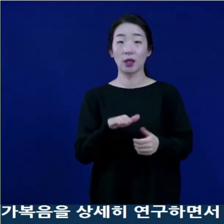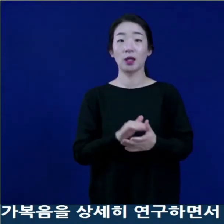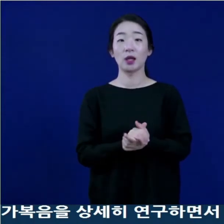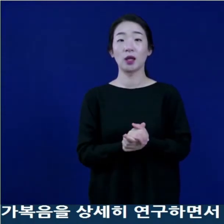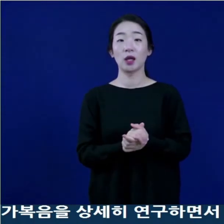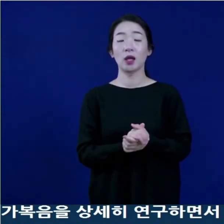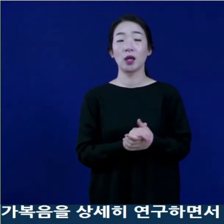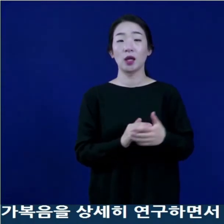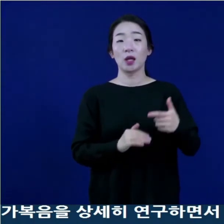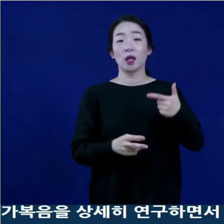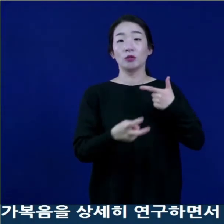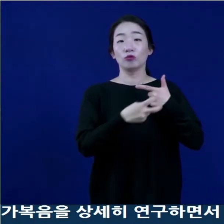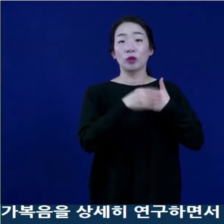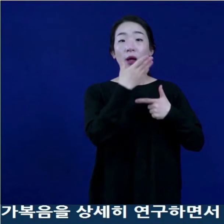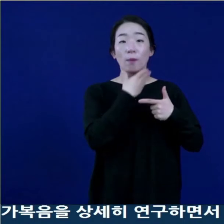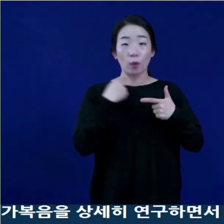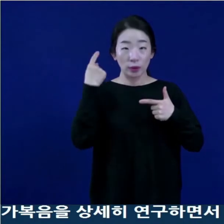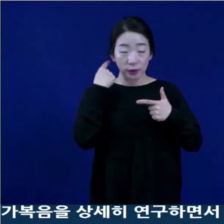누가복음에 보면